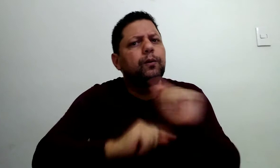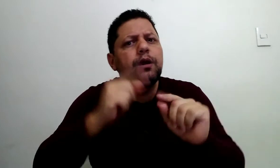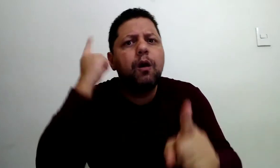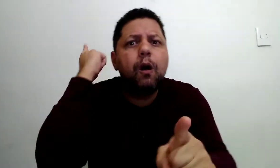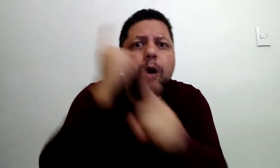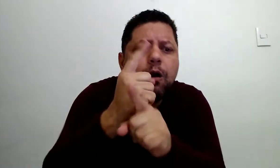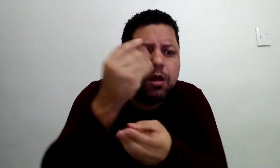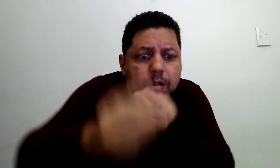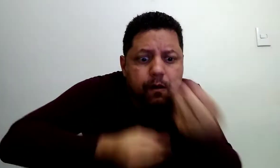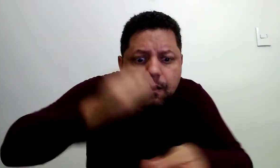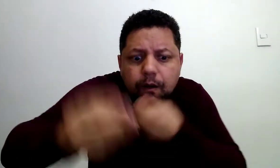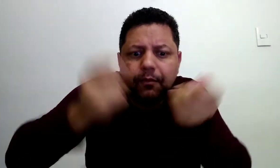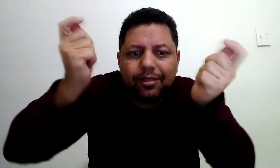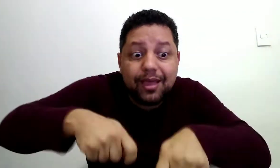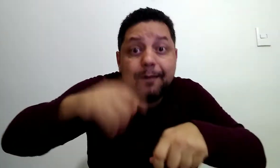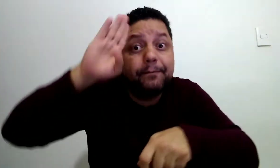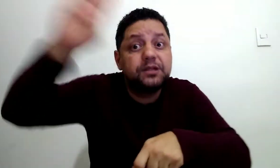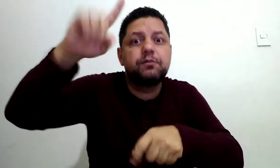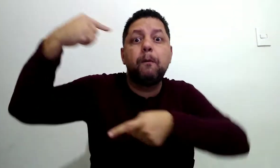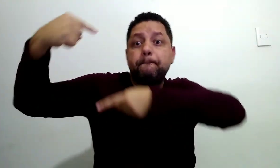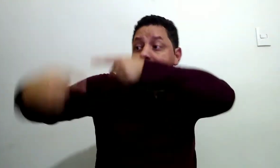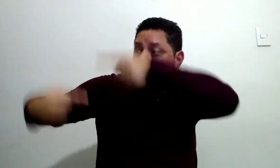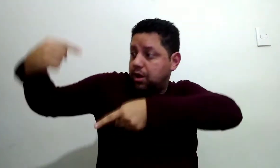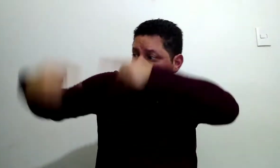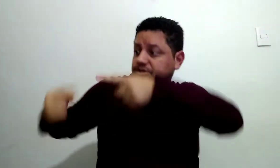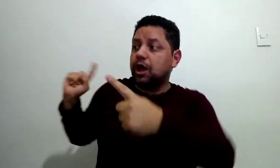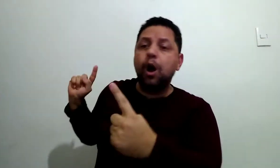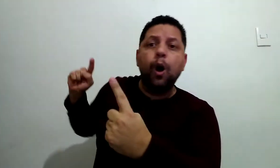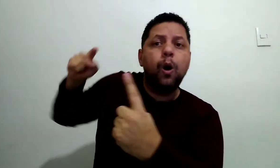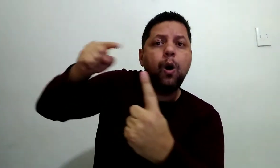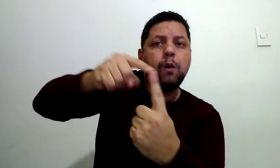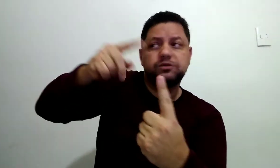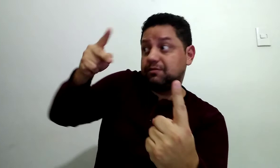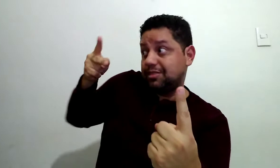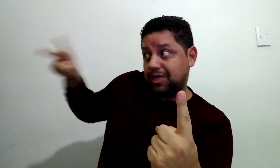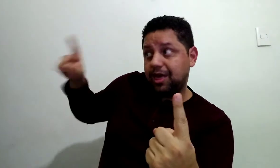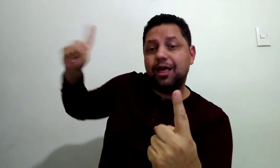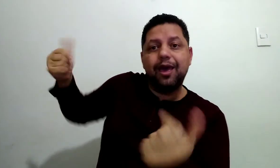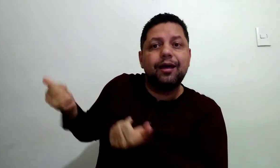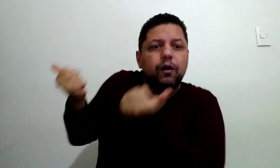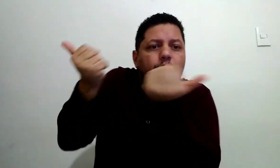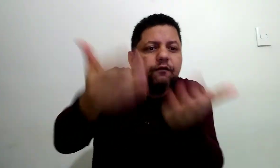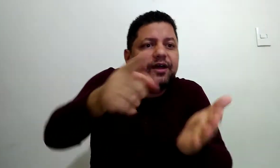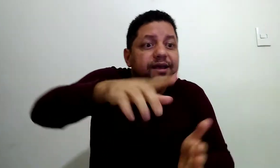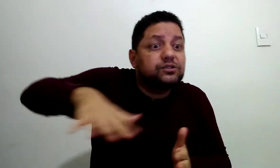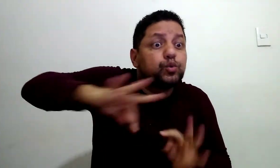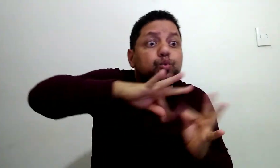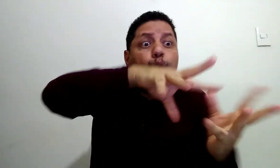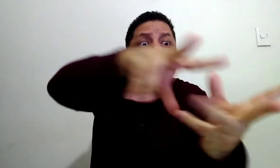A questão é encontrar uma maneira de garantir que todo indivíduo tenha